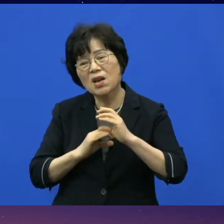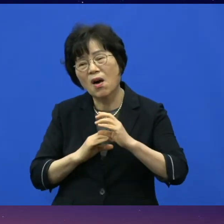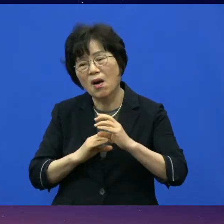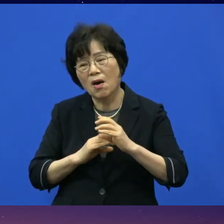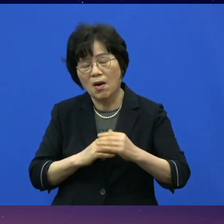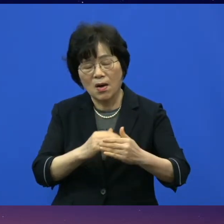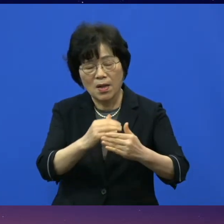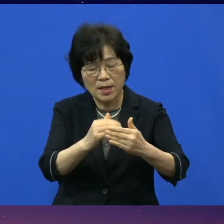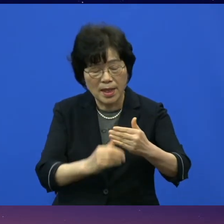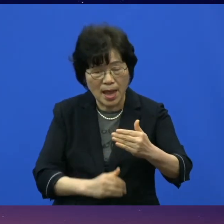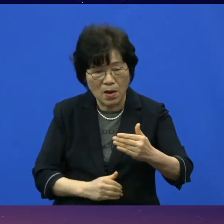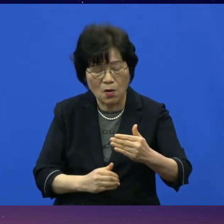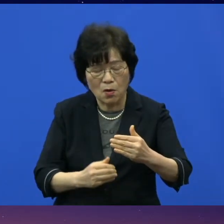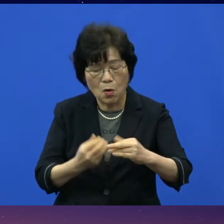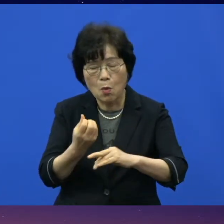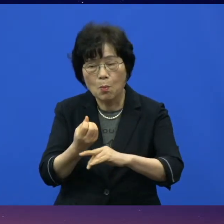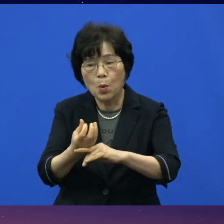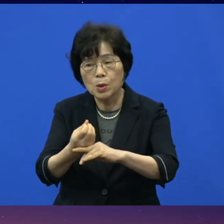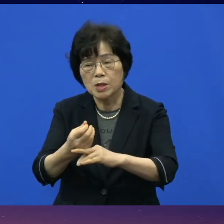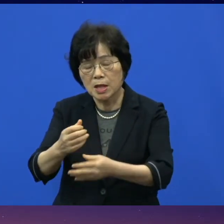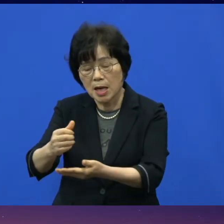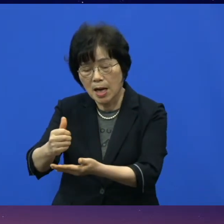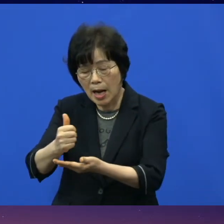내용의 싸움이에요. 컨텐츠의 싸움.